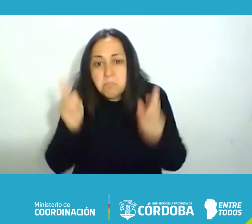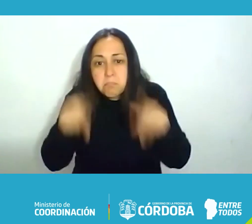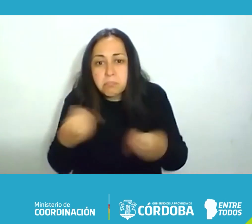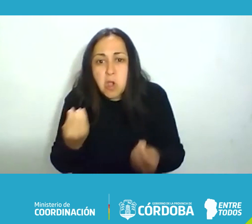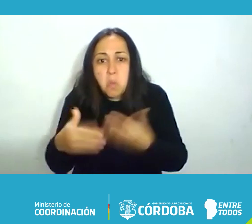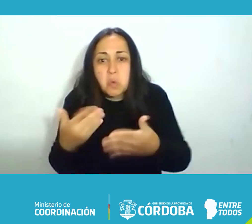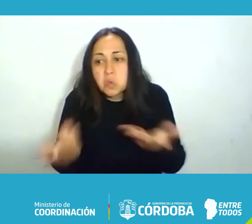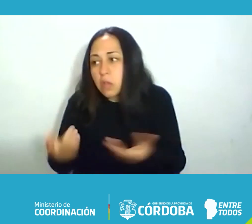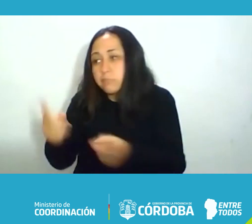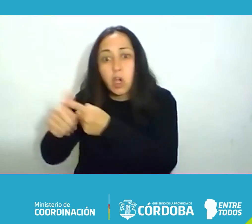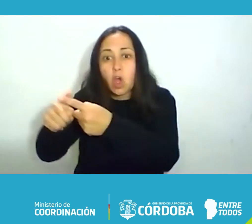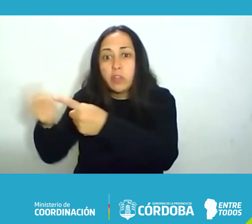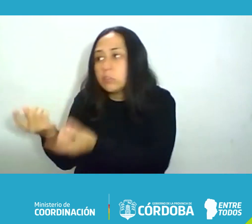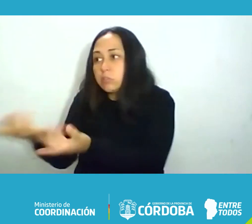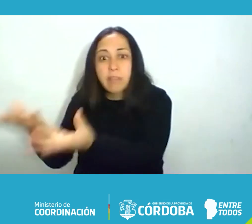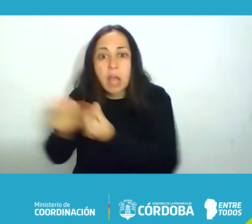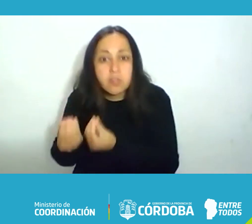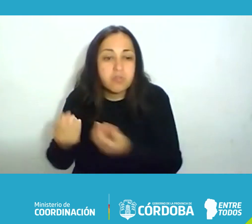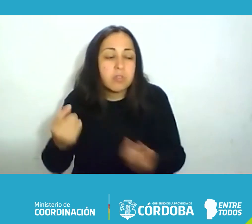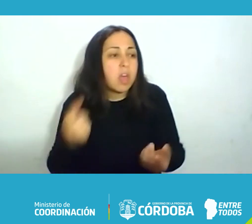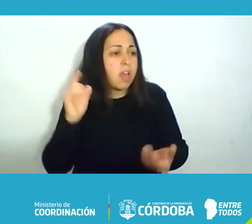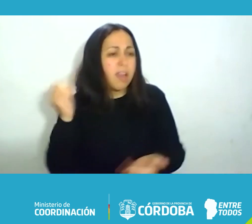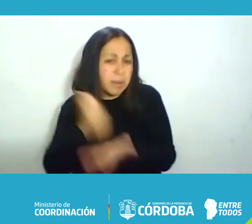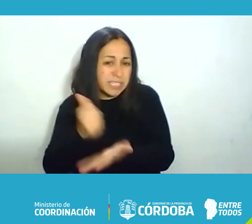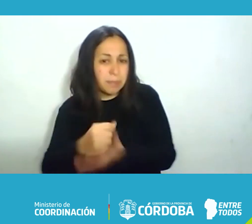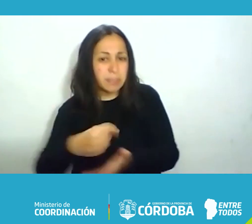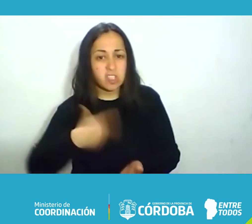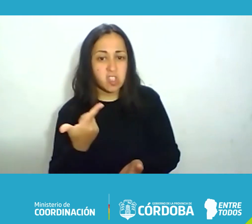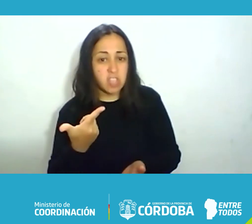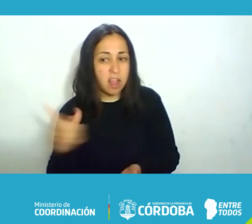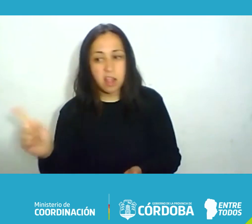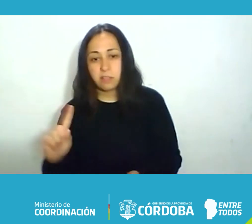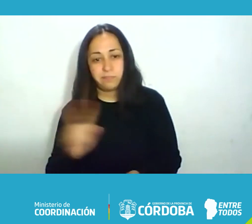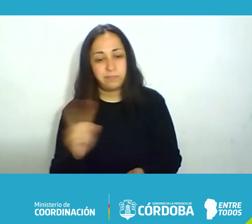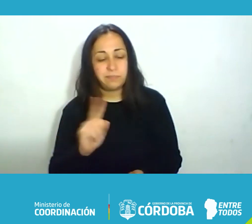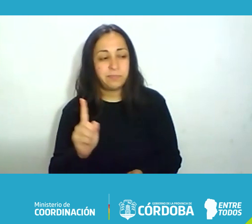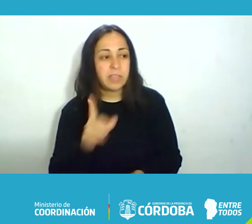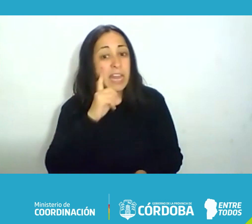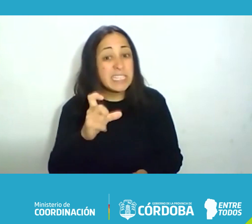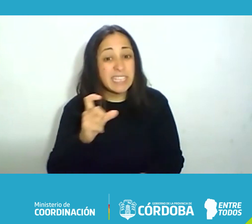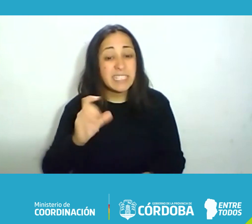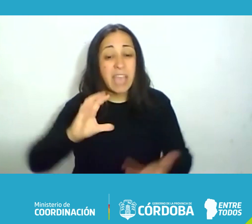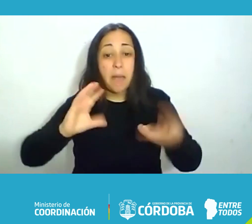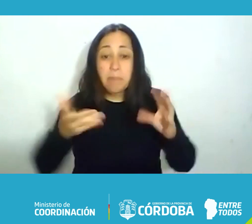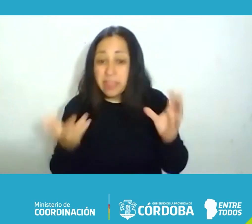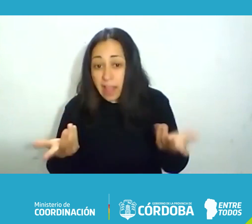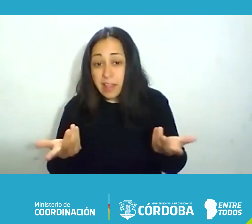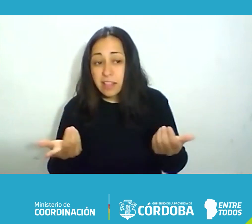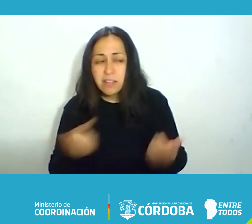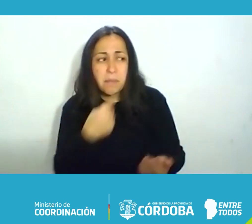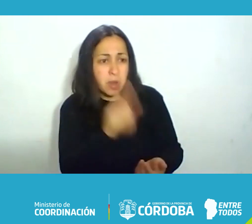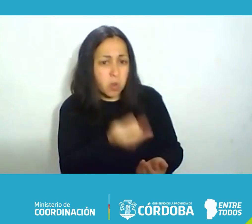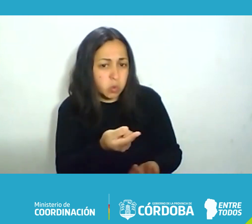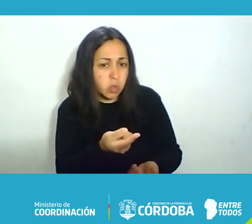para poder hacerlo. Expresa que esto no es participación social y que se consigue la licencia ambiental y